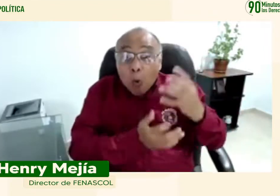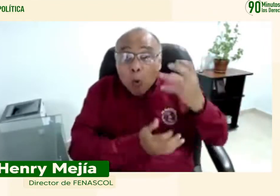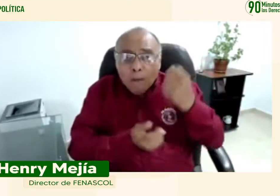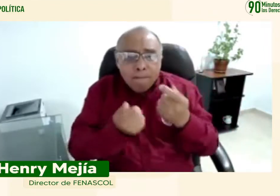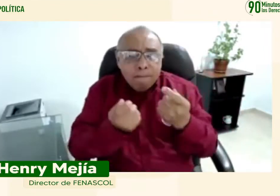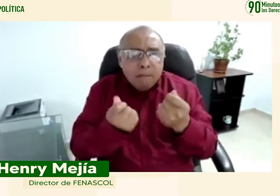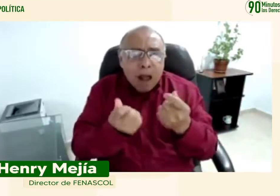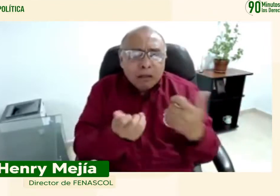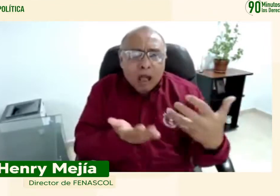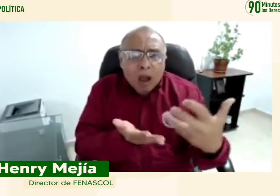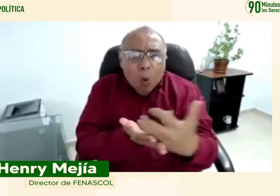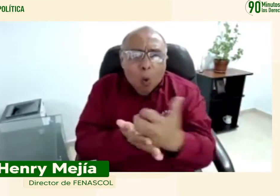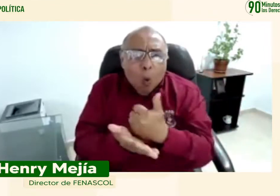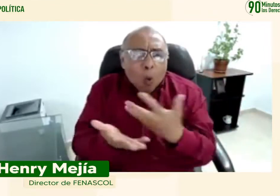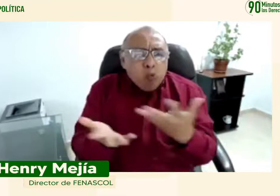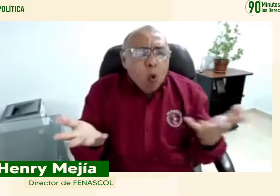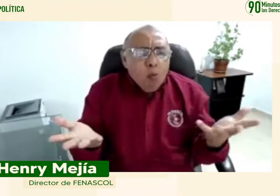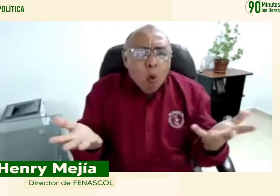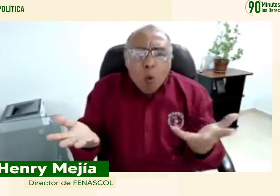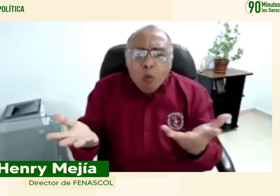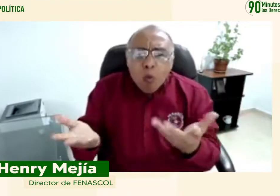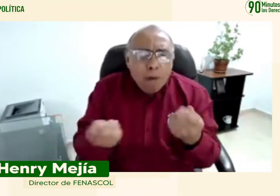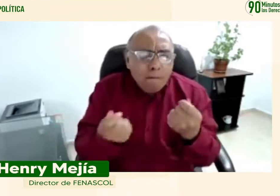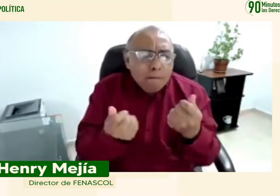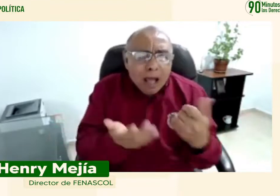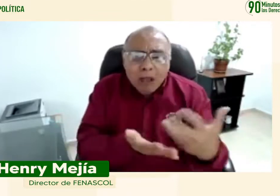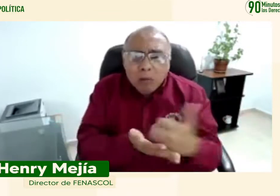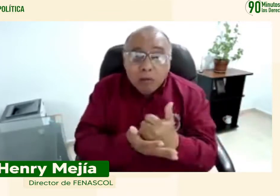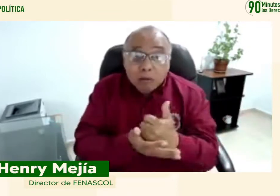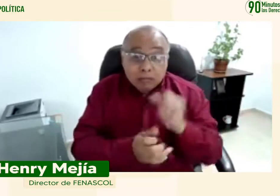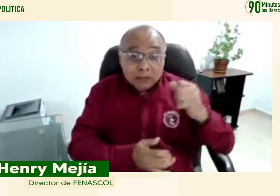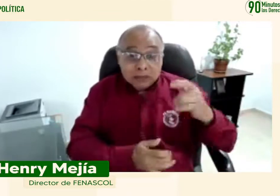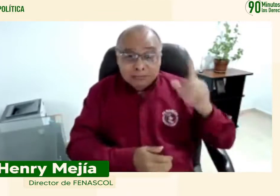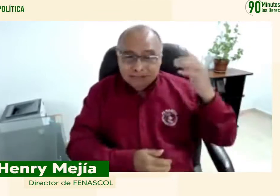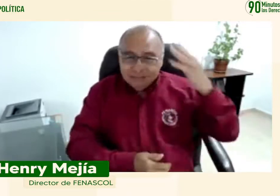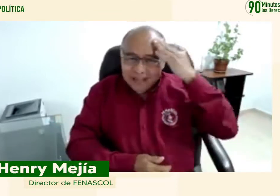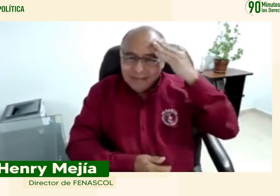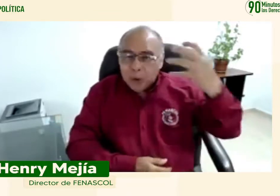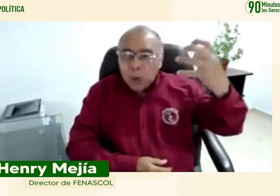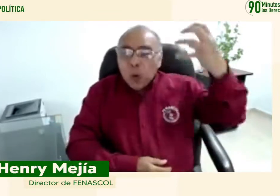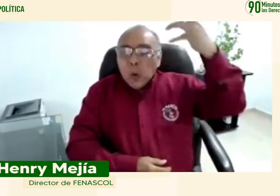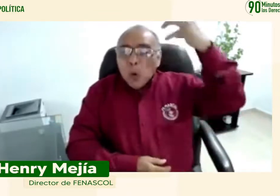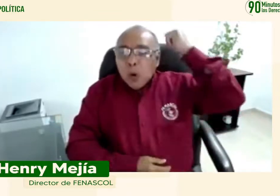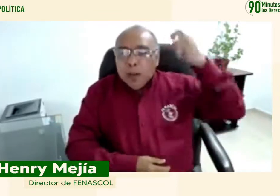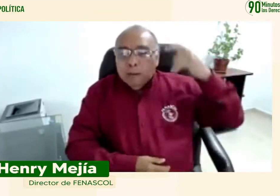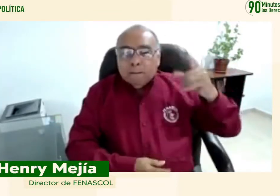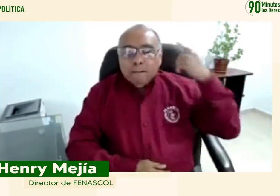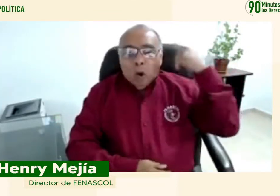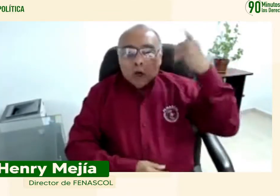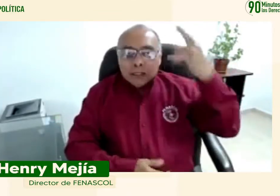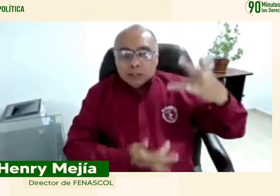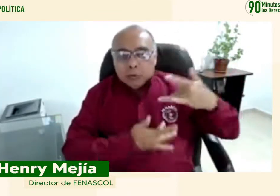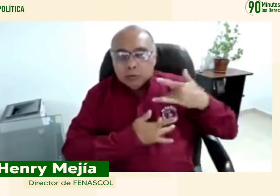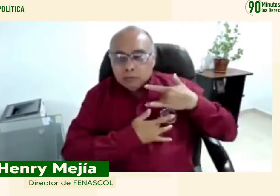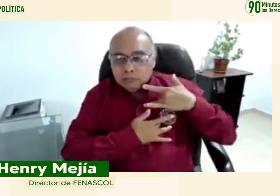nosotros antes de esa época antes de la constitución lo que hicimos fue que de pronto como ustedes saben siempre